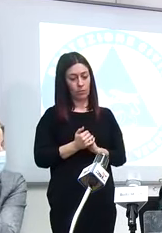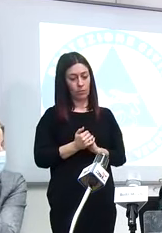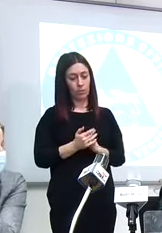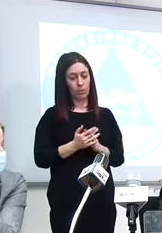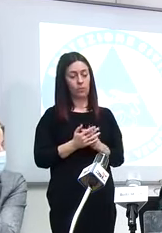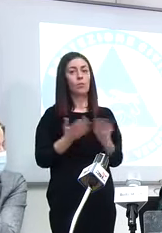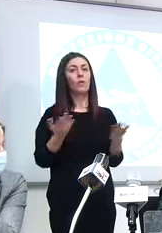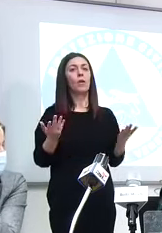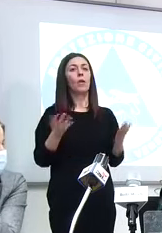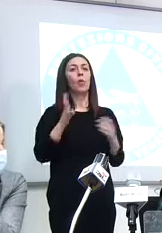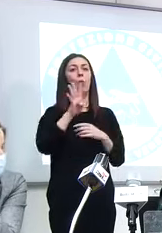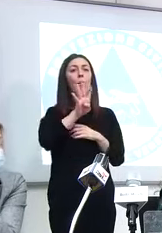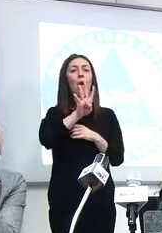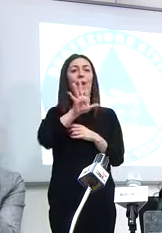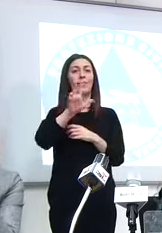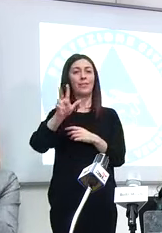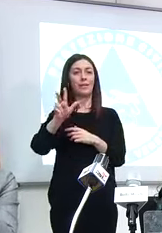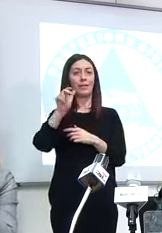Sono